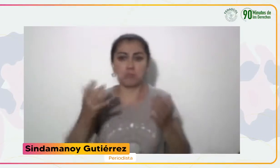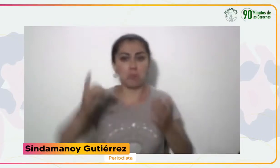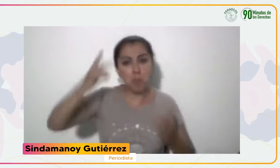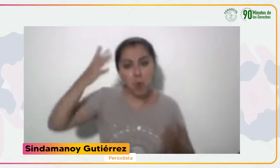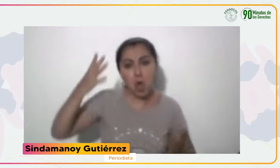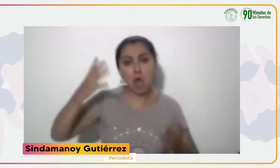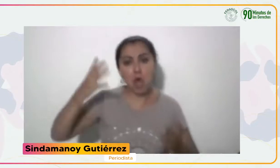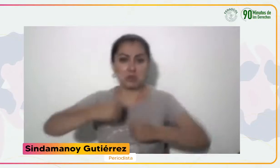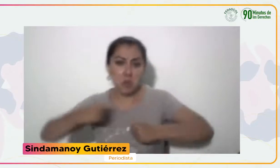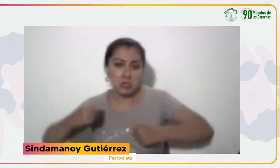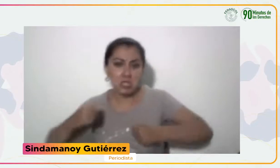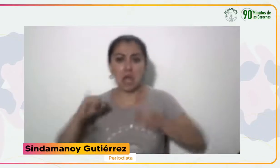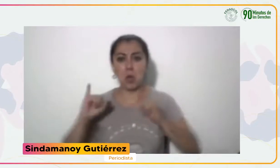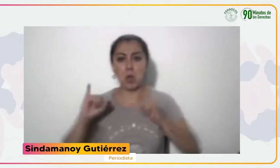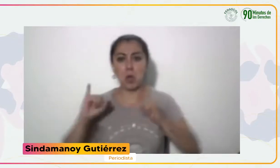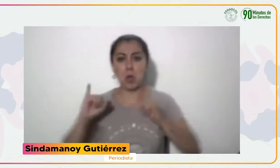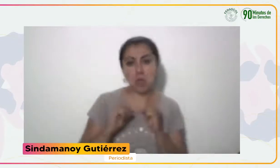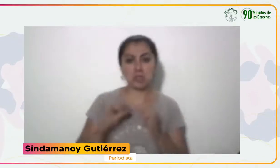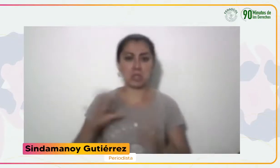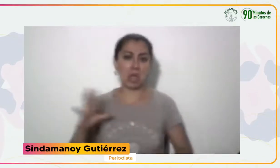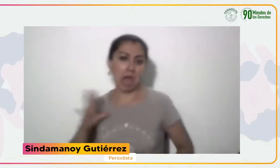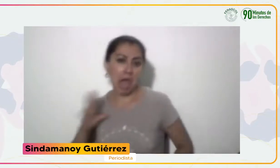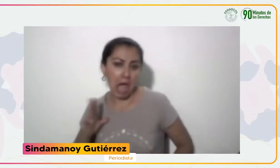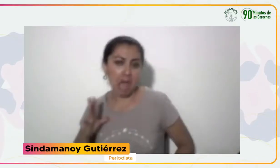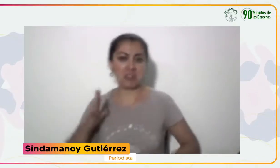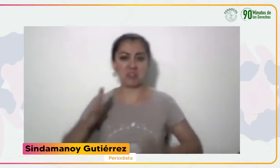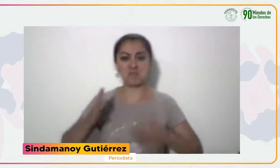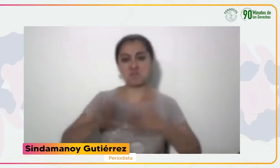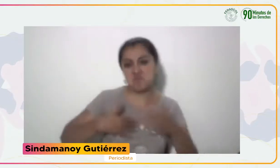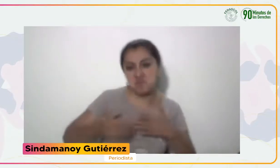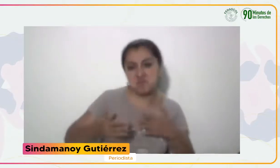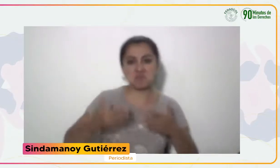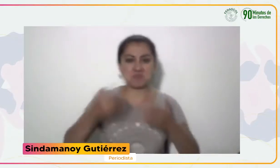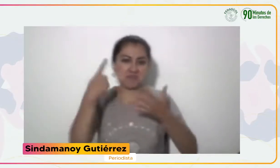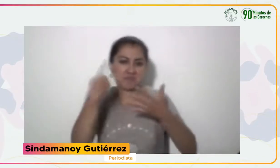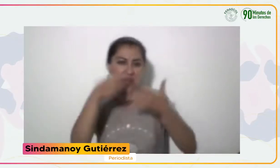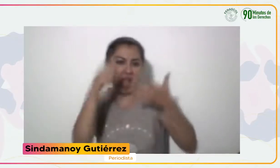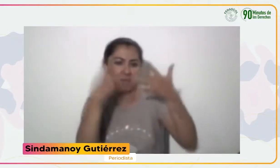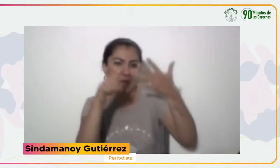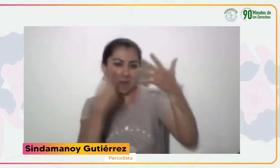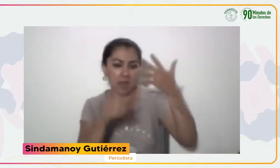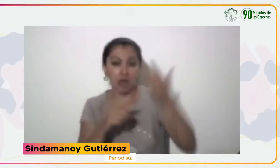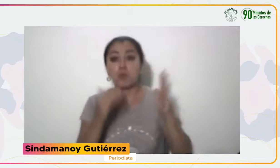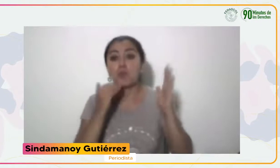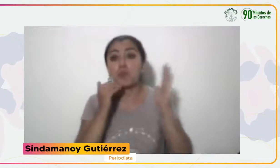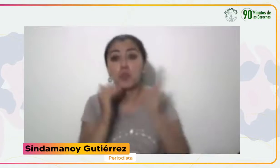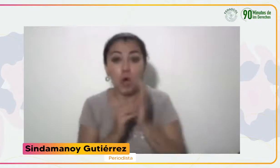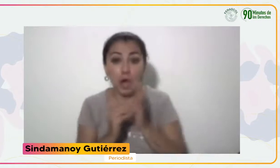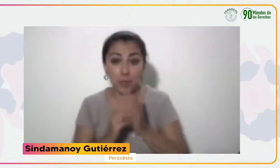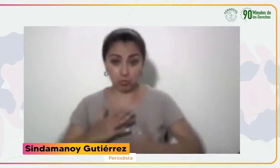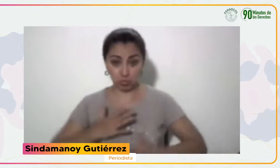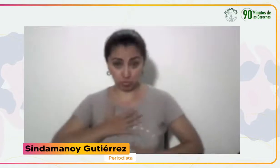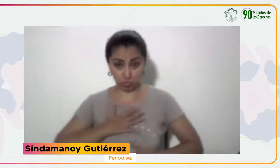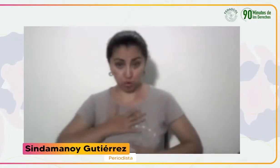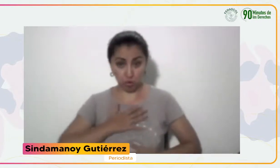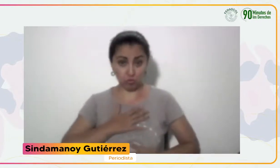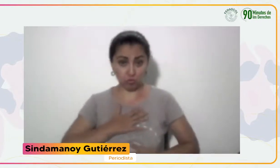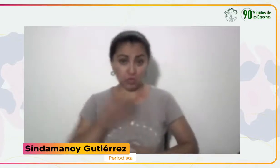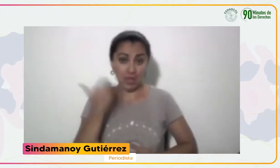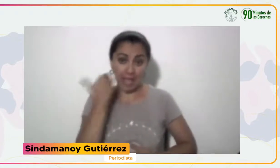Somos muy diversas, desde lo físico, lo que nos gusta, la forma de ser. Por ejemplo,